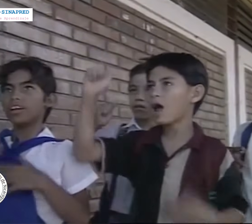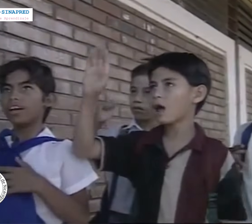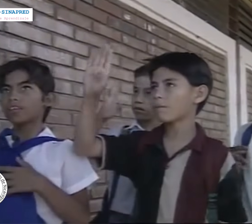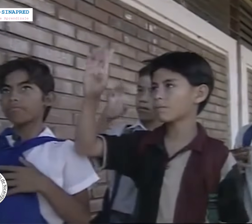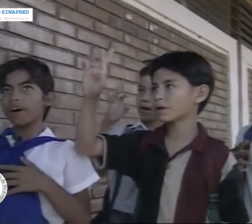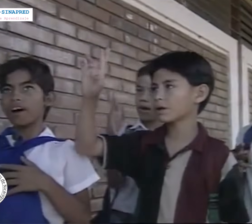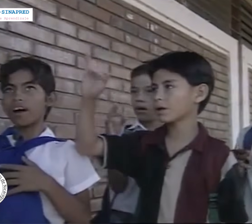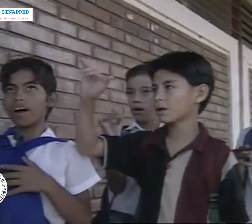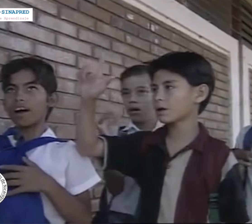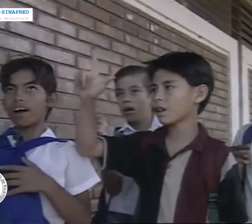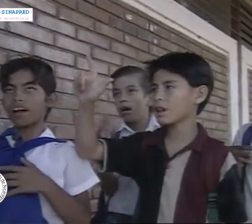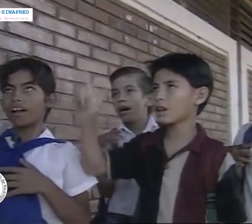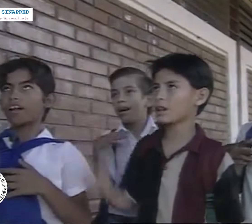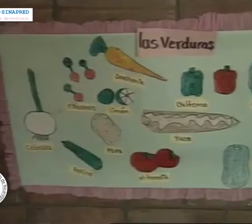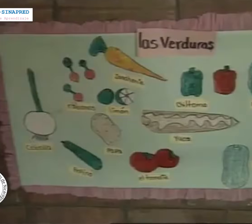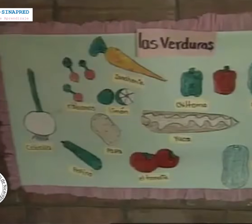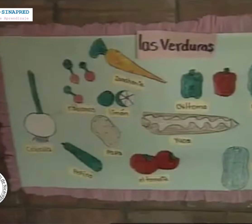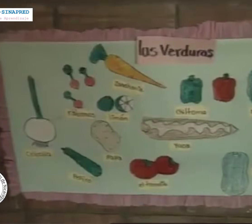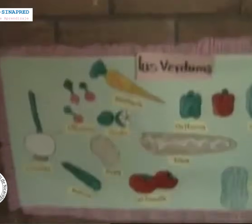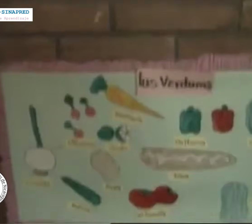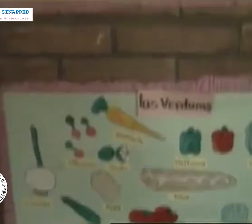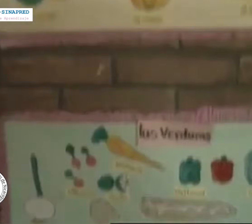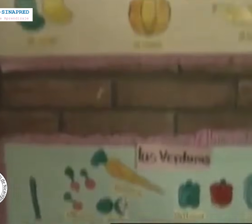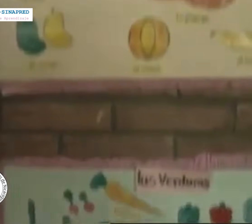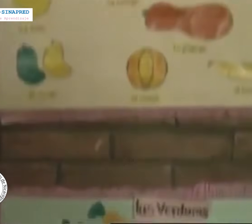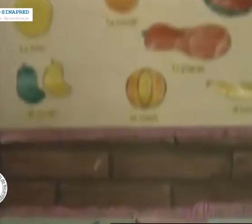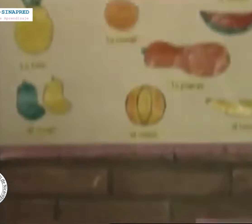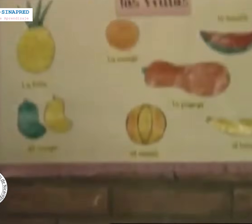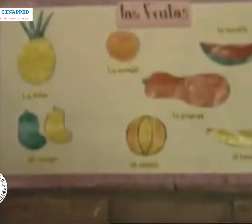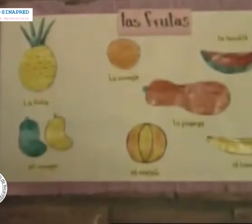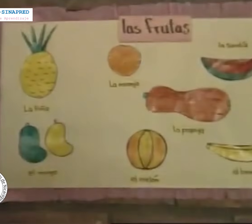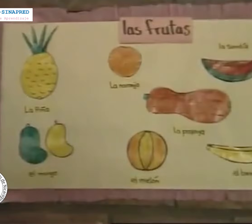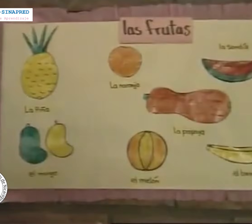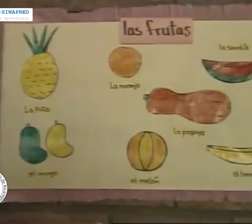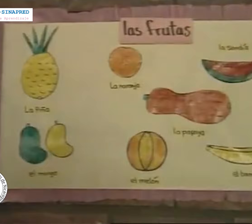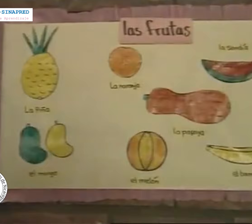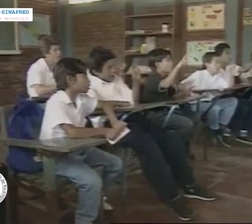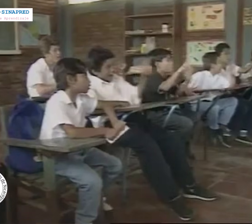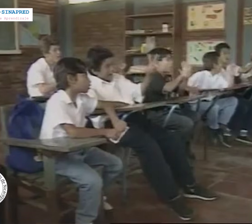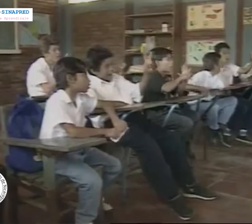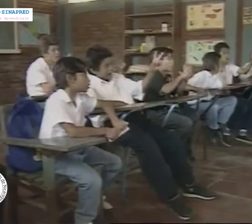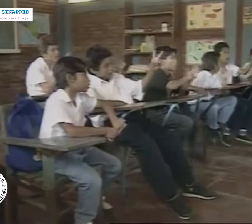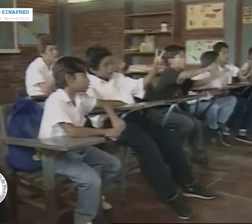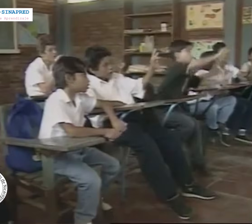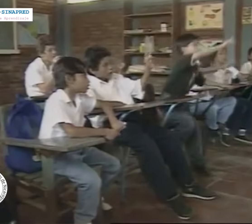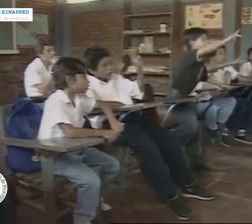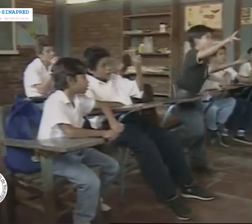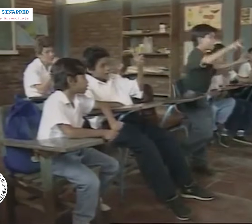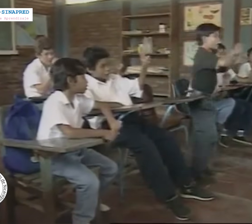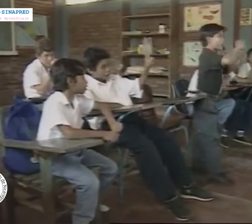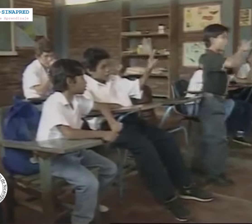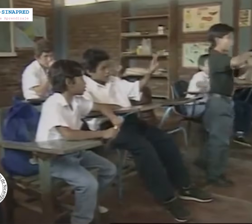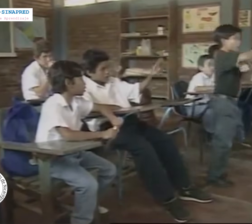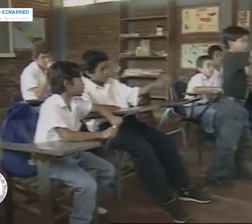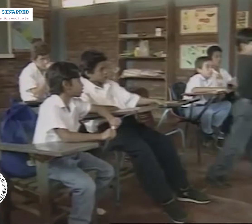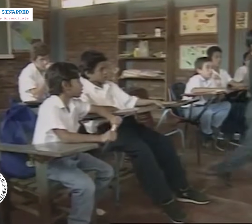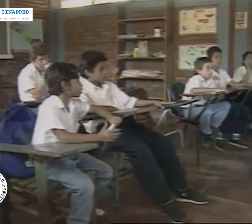concepto palabra, al no haber estado nunca expuesto a la lengua oral ni a la escrita. Por consiguiente, los niños y